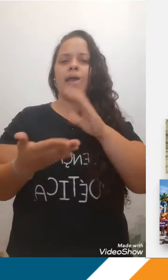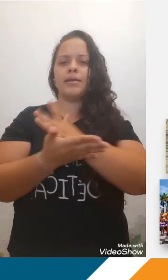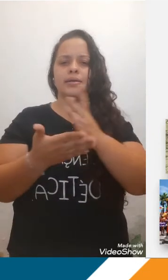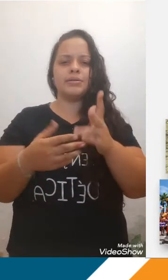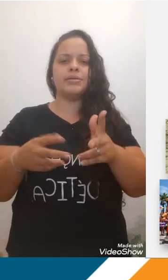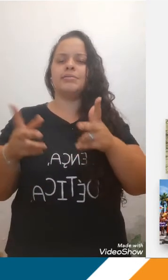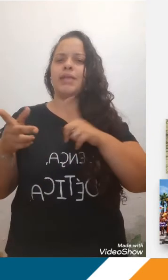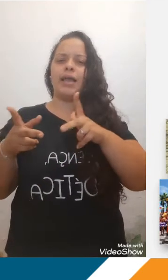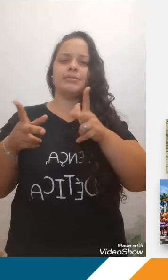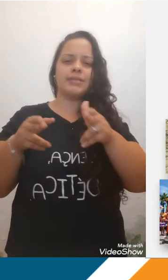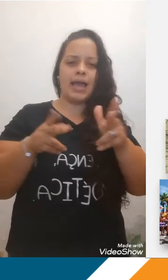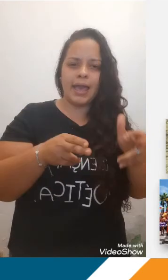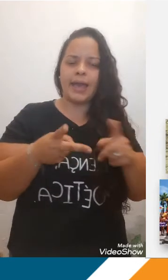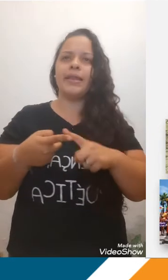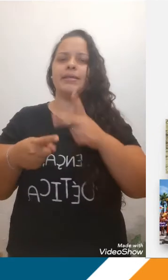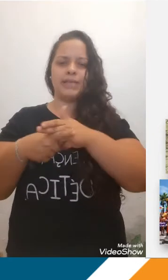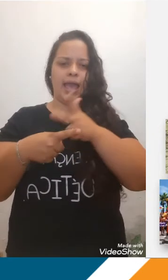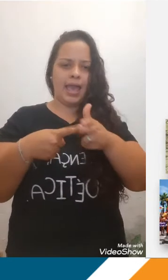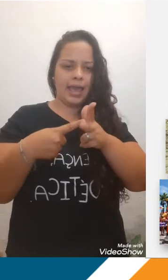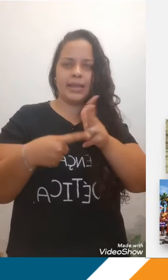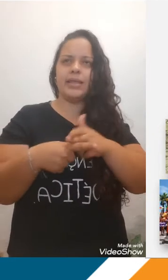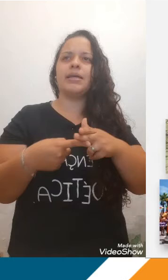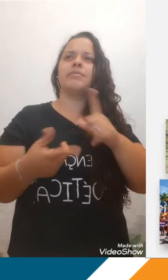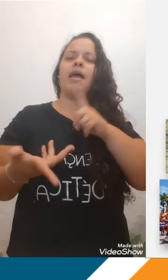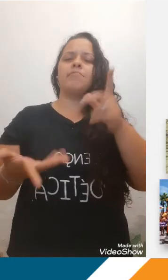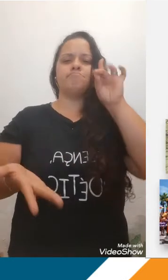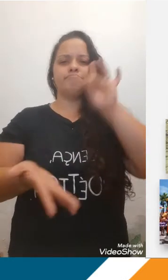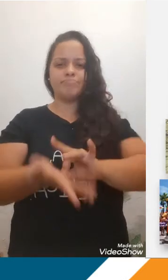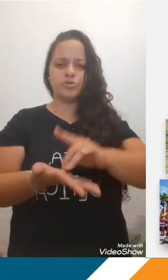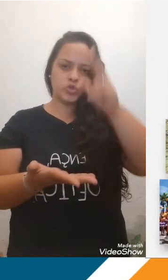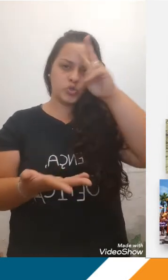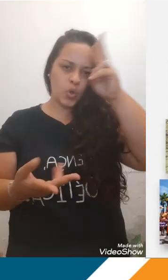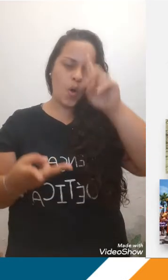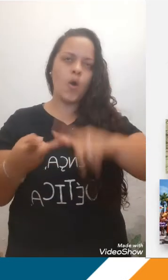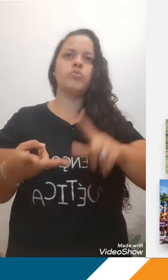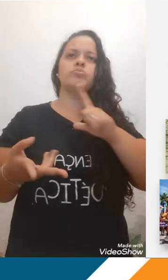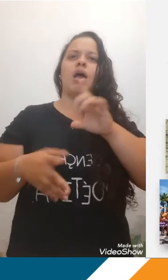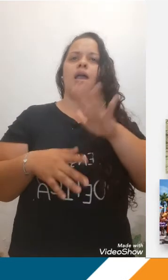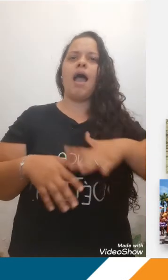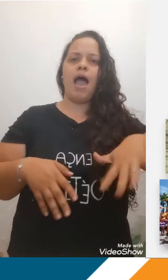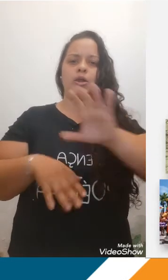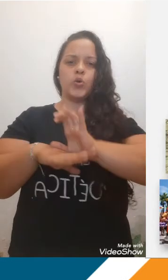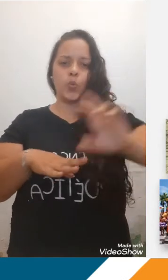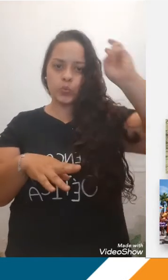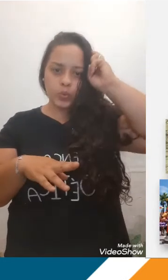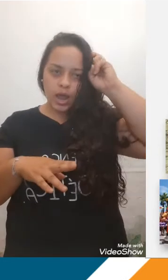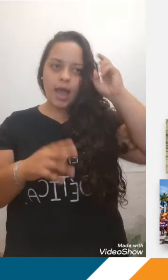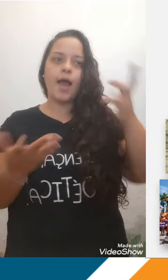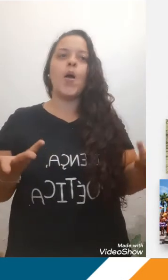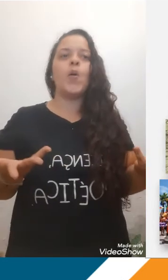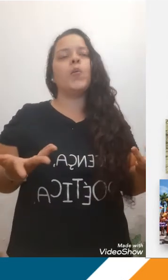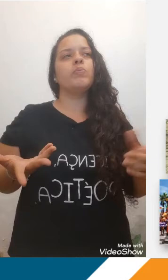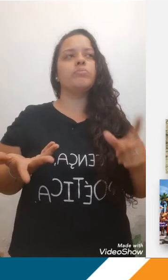a personalidades e passam por fatos históricos a elementos culturais de larga